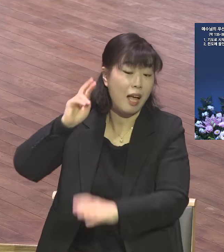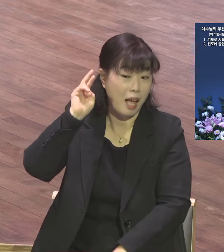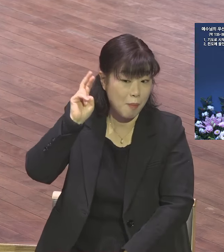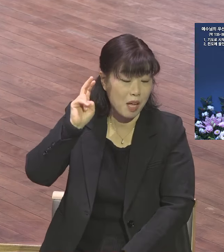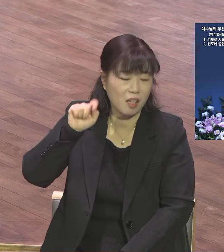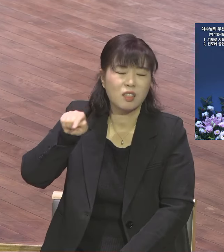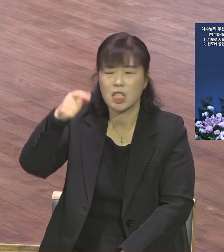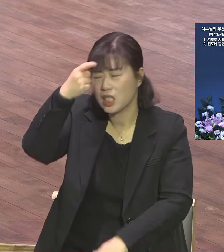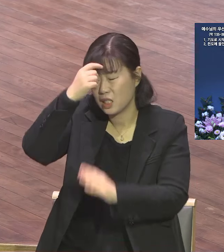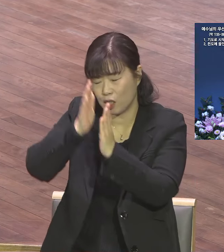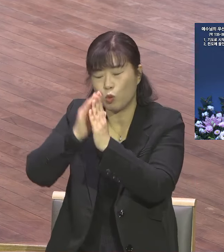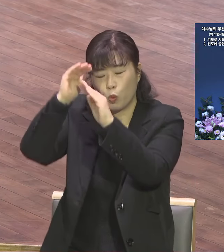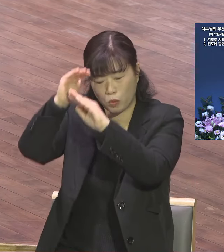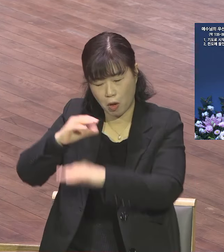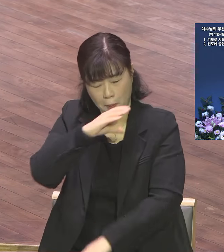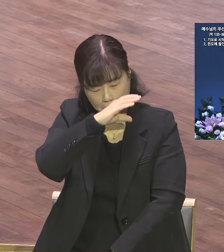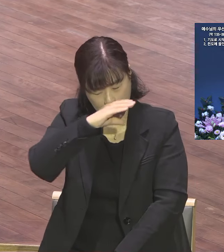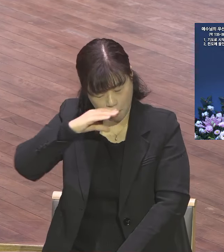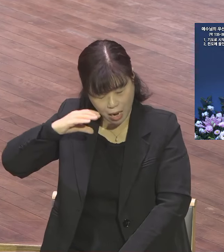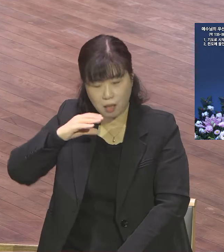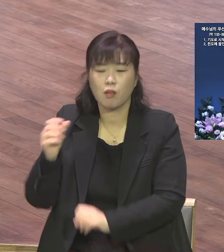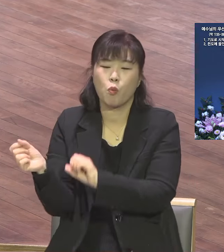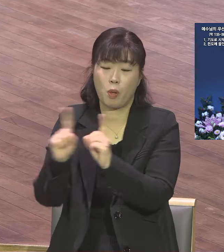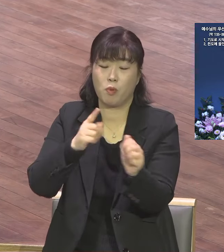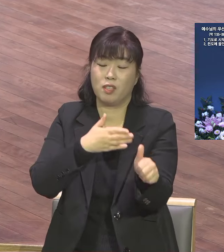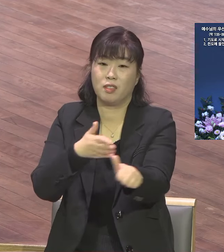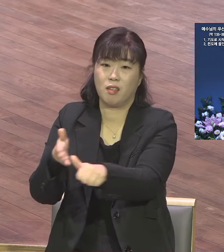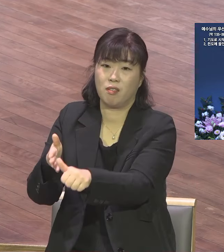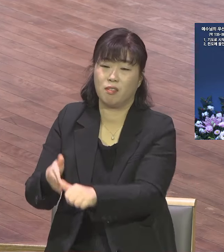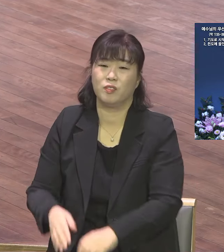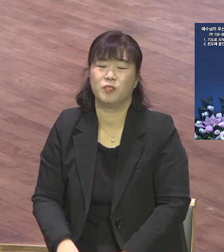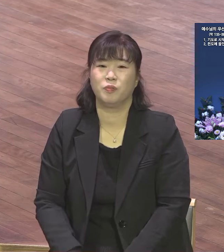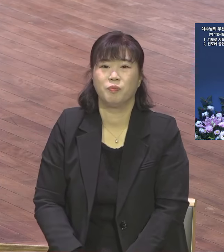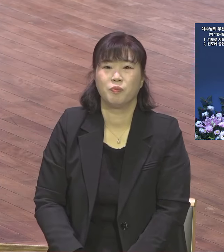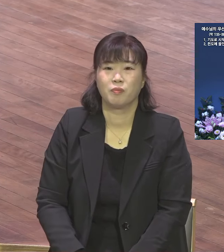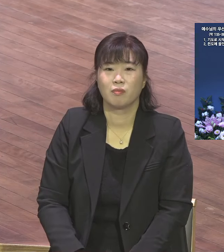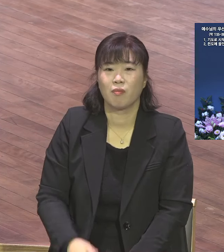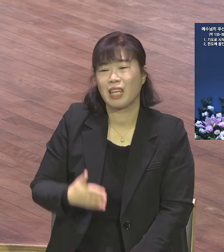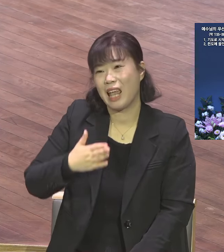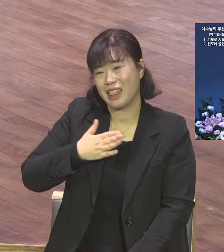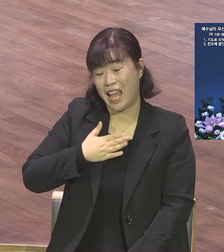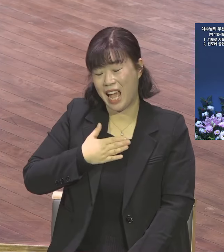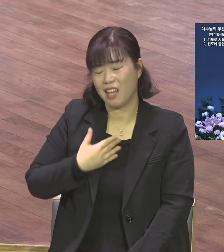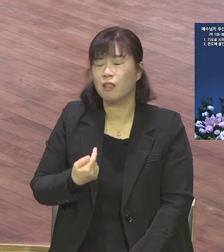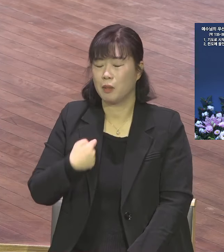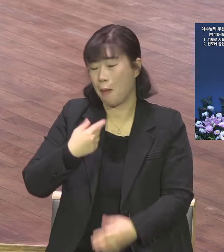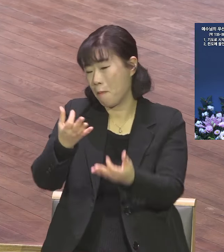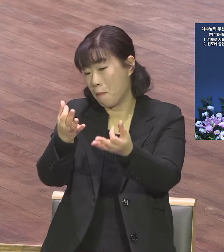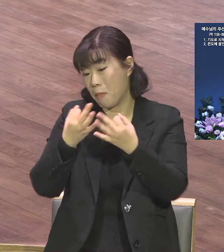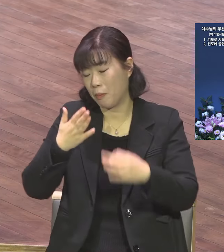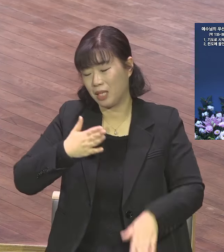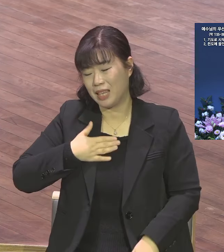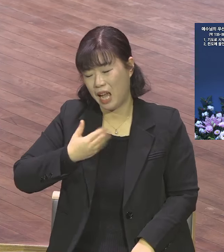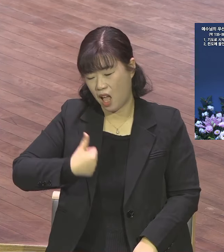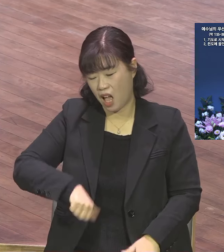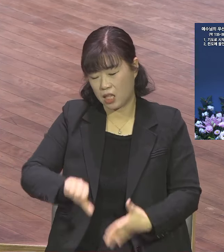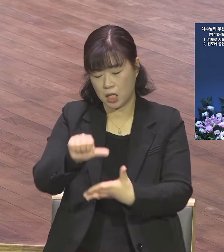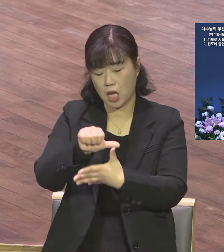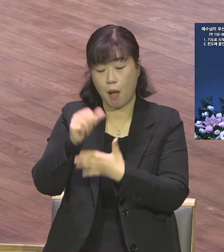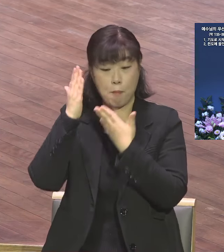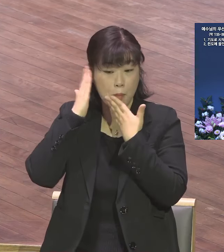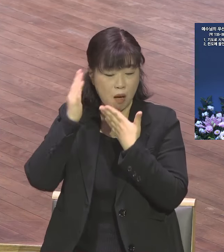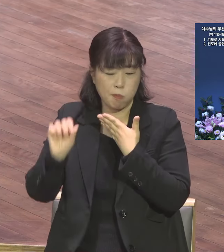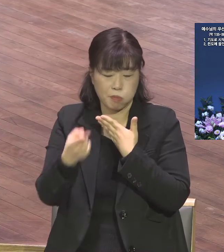한 가지밖에 없어요. 생명 살리는 복음. 제가 아이 고쳐주십시오. 밤에 철학기도 한데